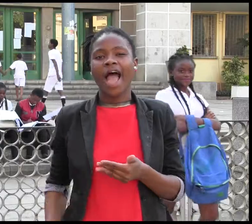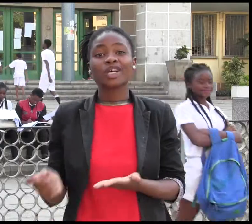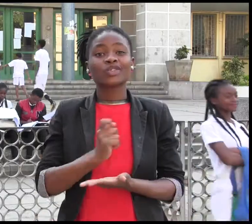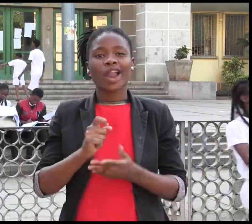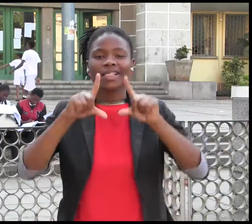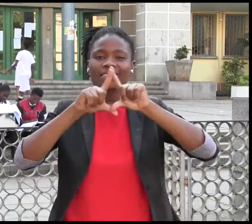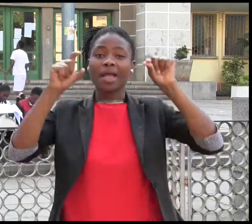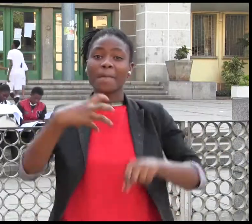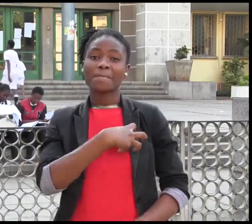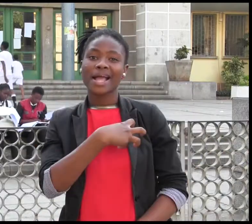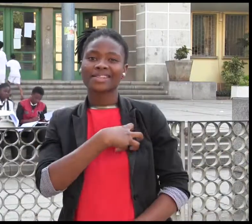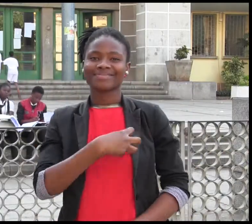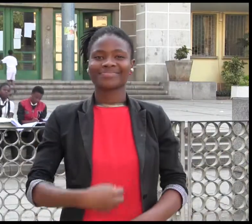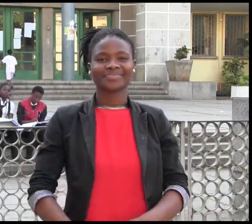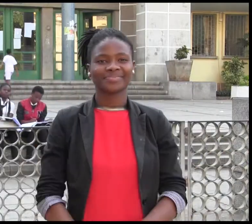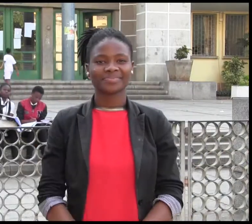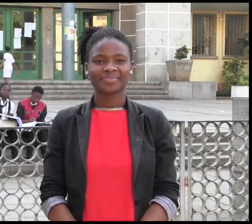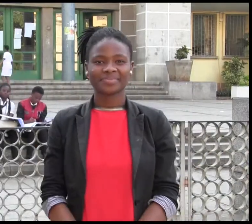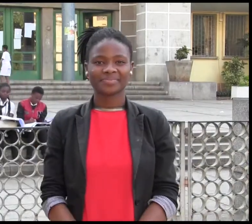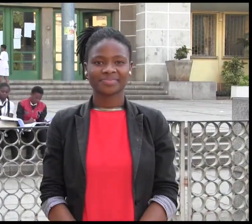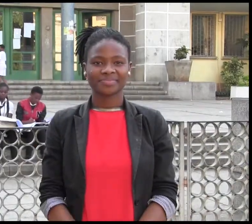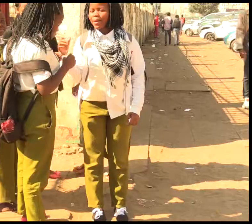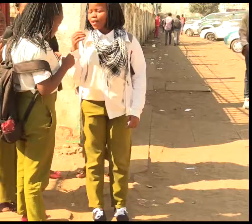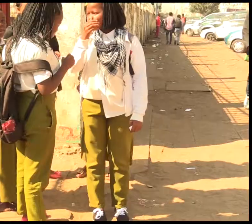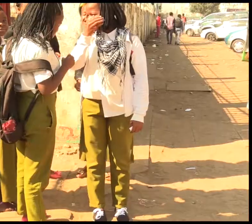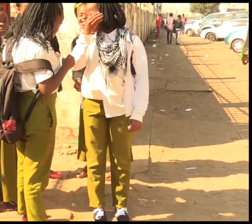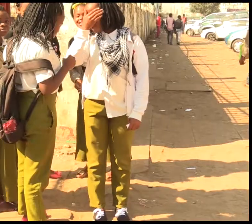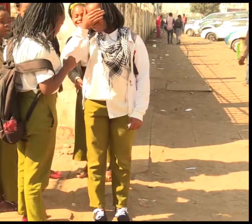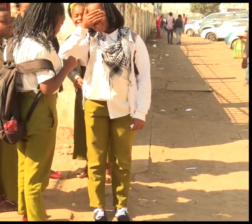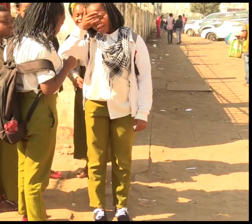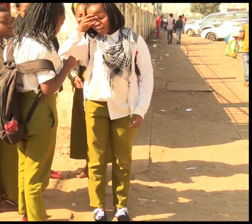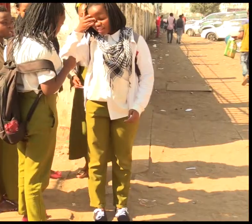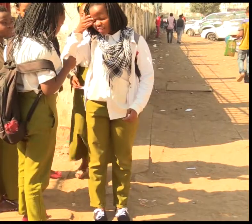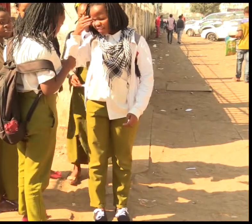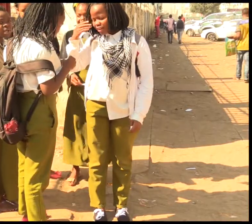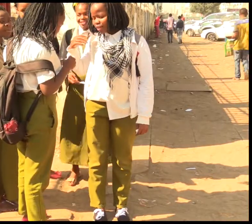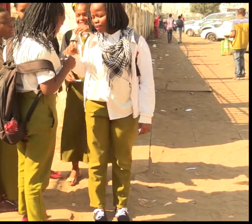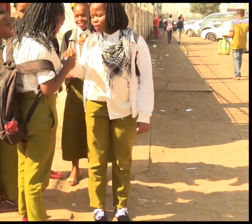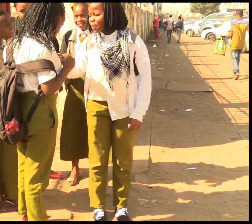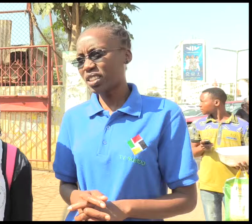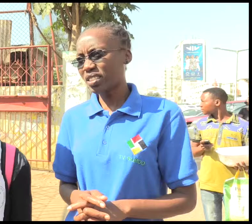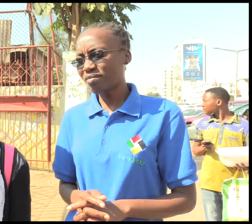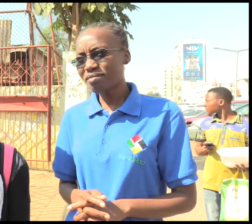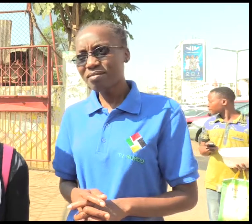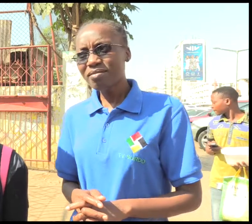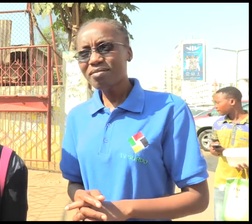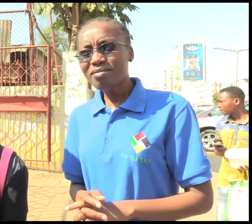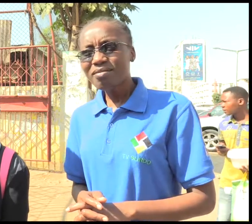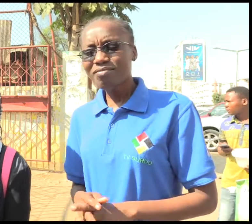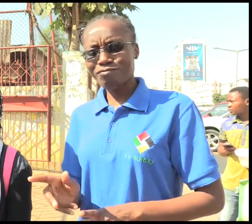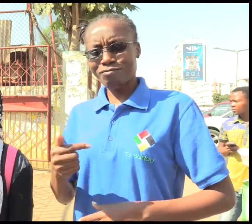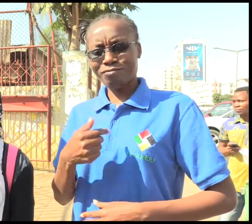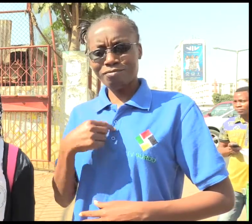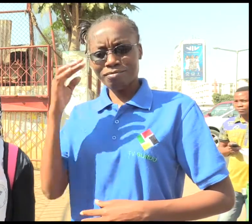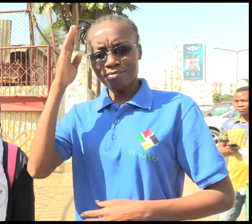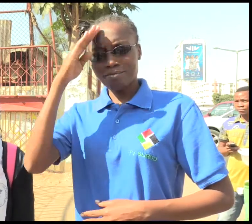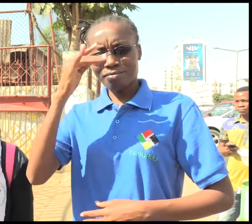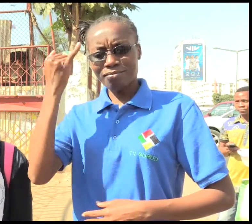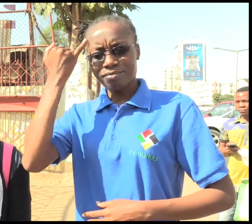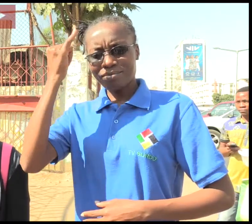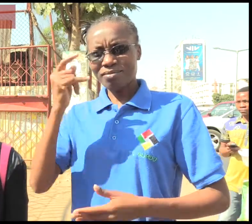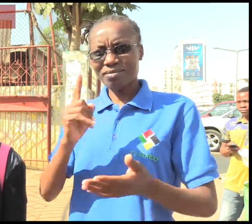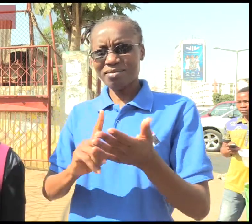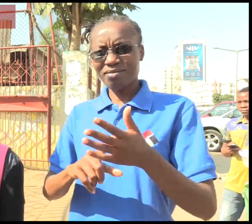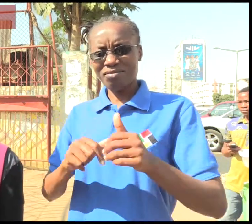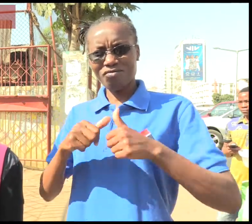minissaias nas escolas. Passados seis meses, fomos ouvir algumas alunas sobre este parecer do Ministério. Eu achei uma boa ideia